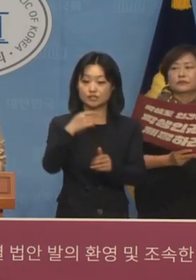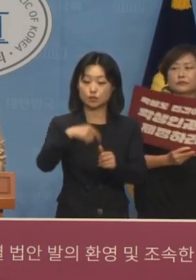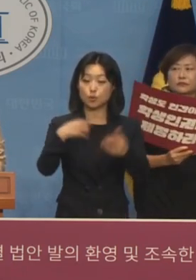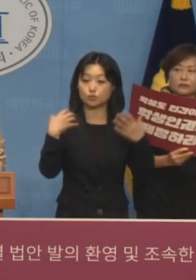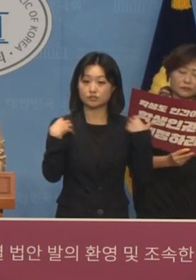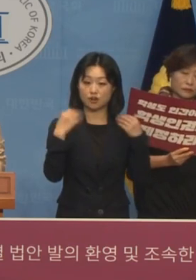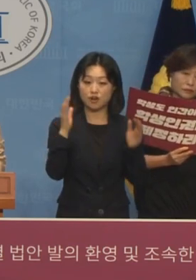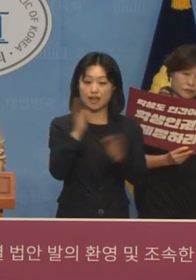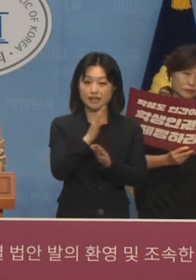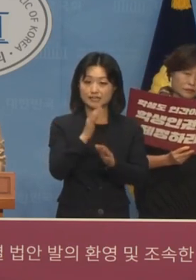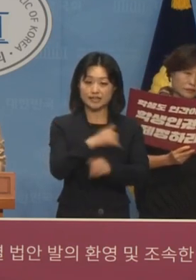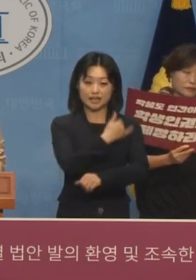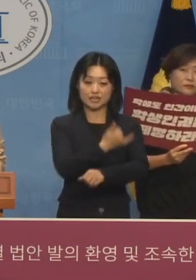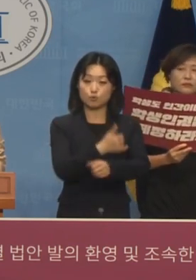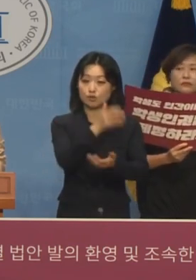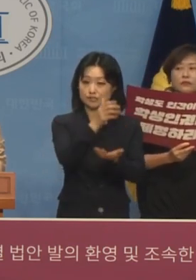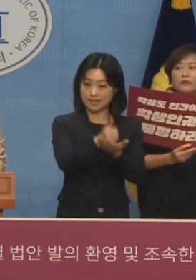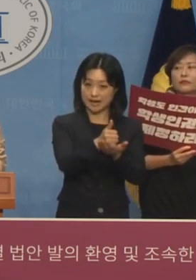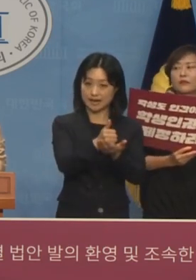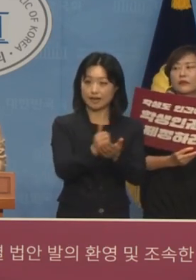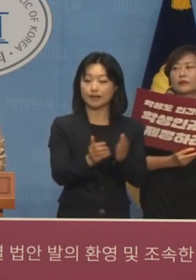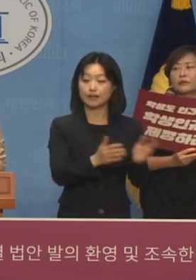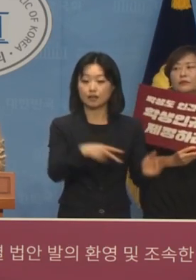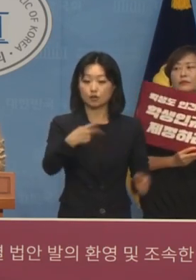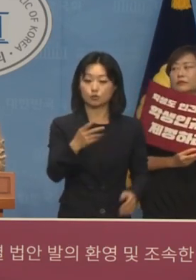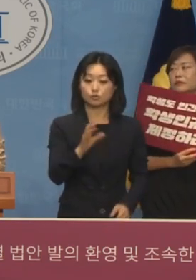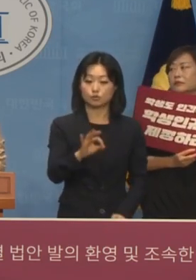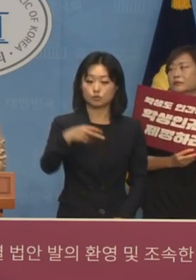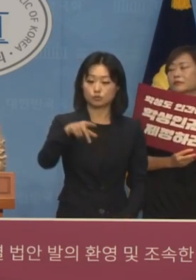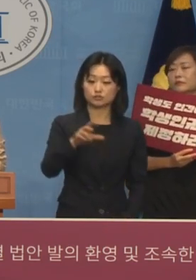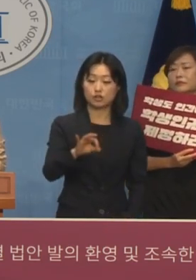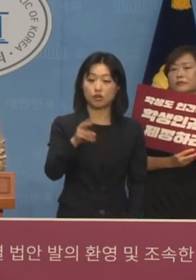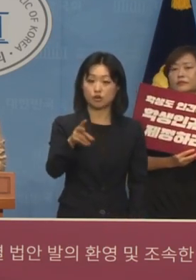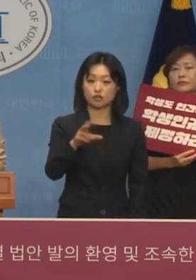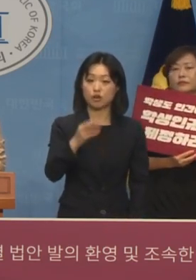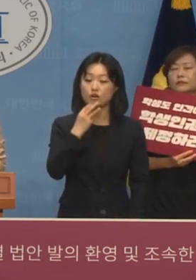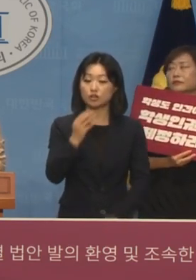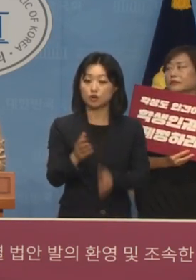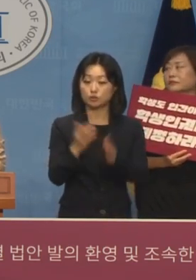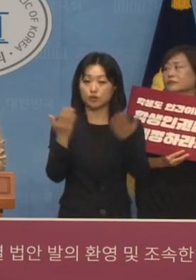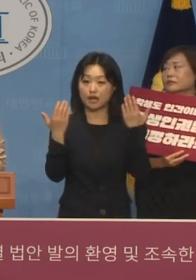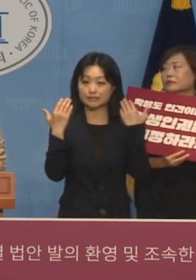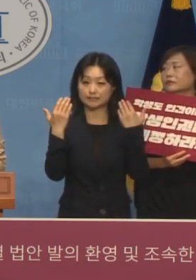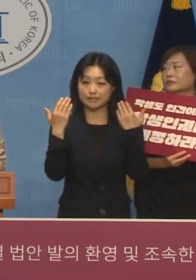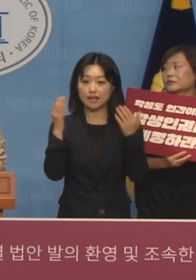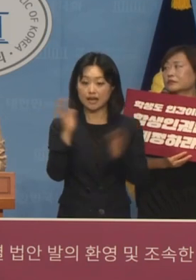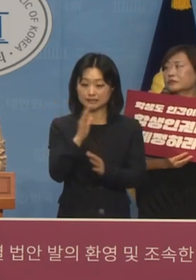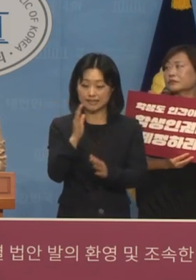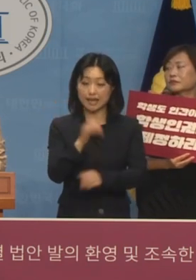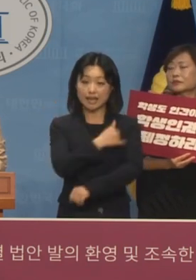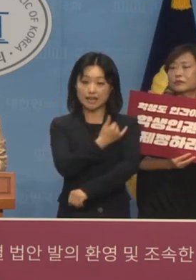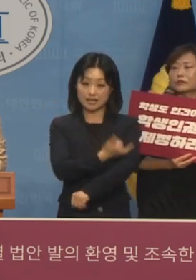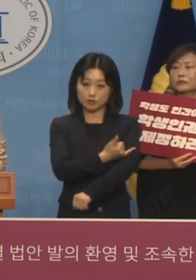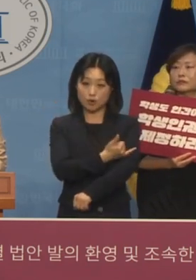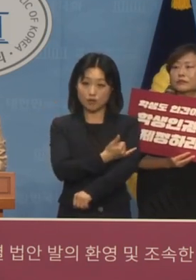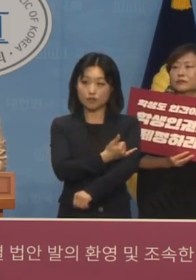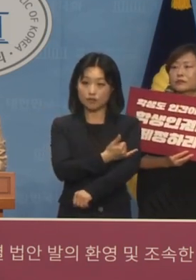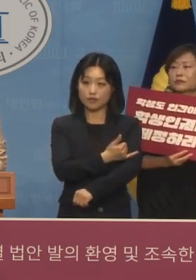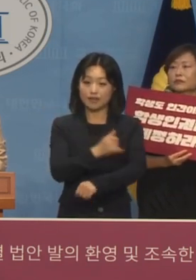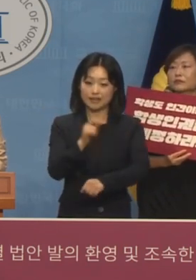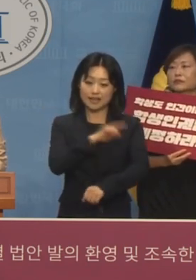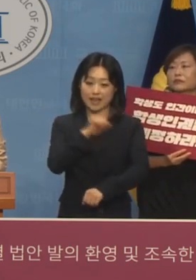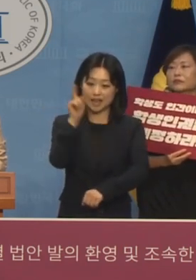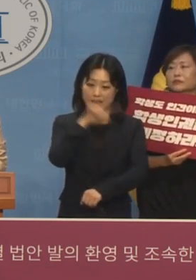교육청 학생인권위원회 위원장님과 송성영 경기도 학생인권조례 계약 저지를 위한